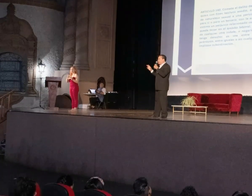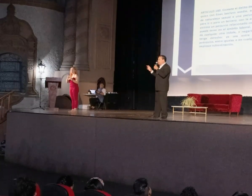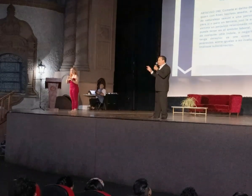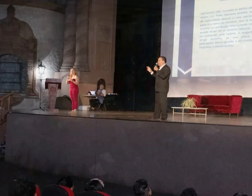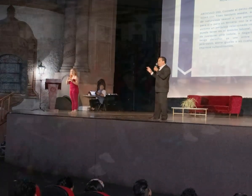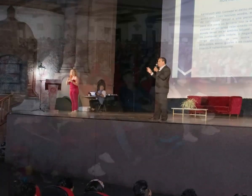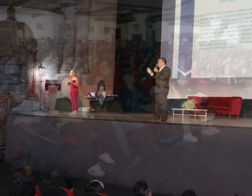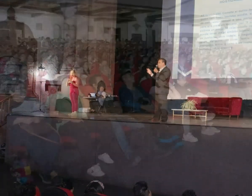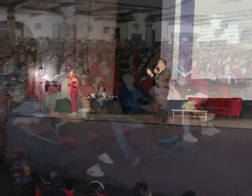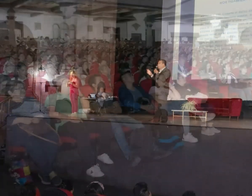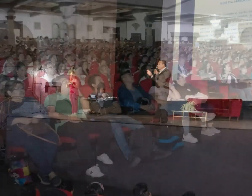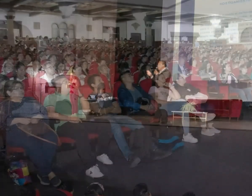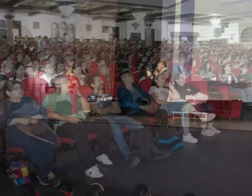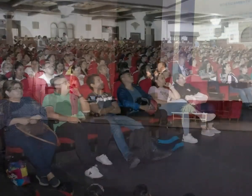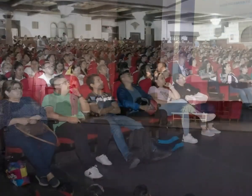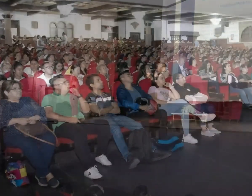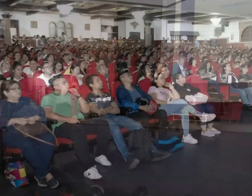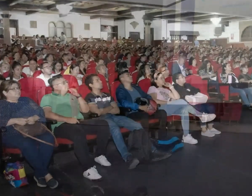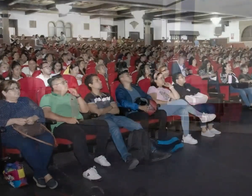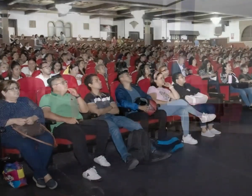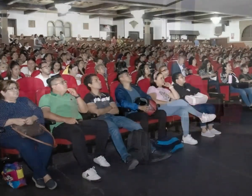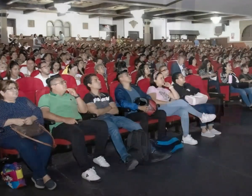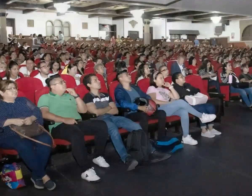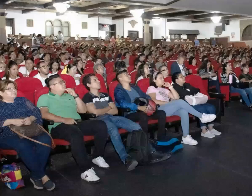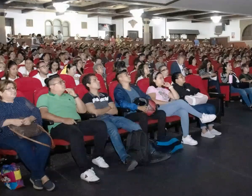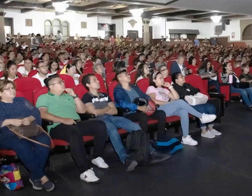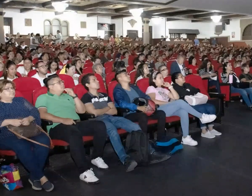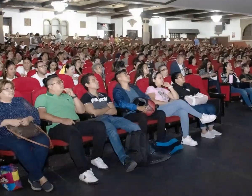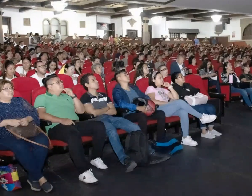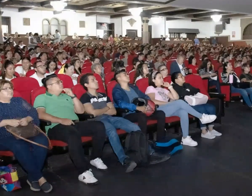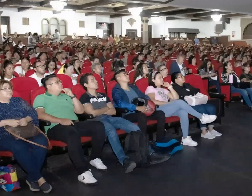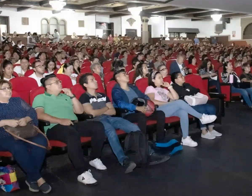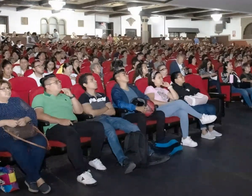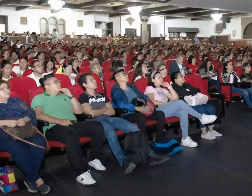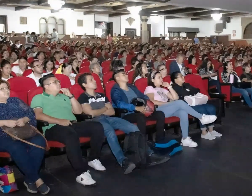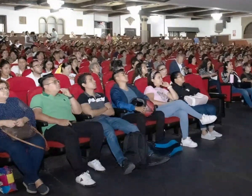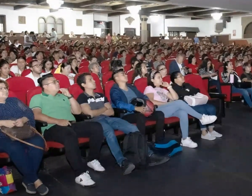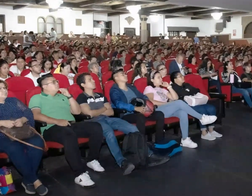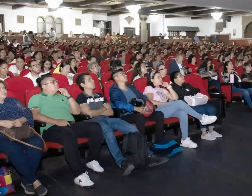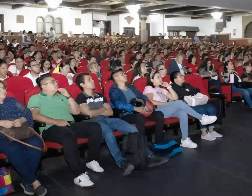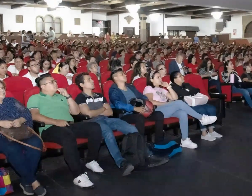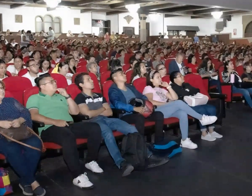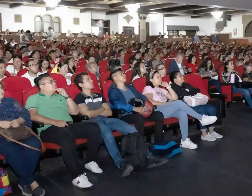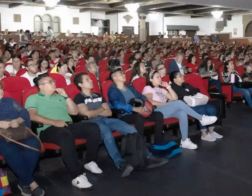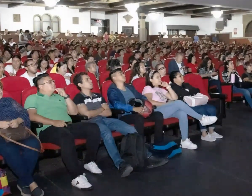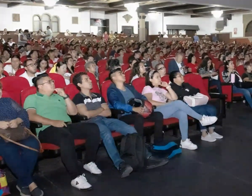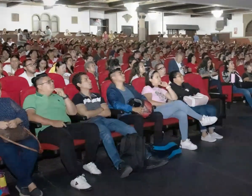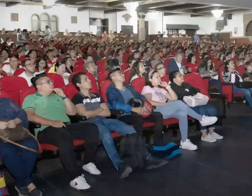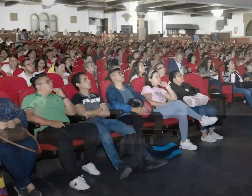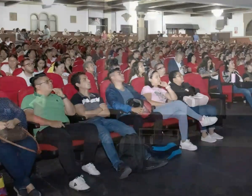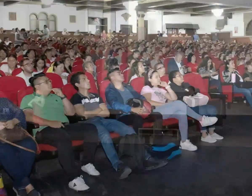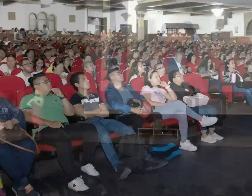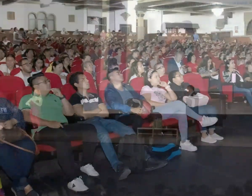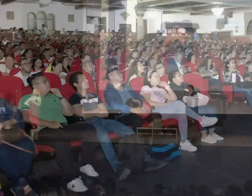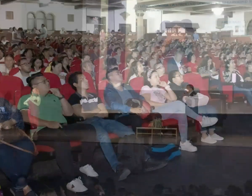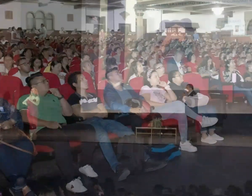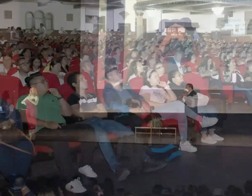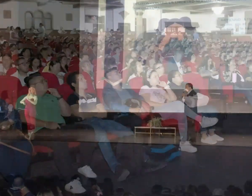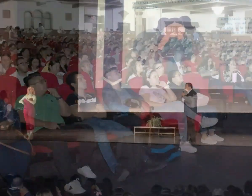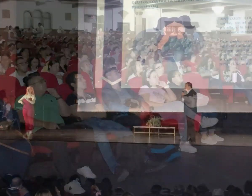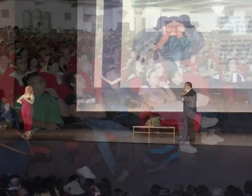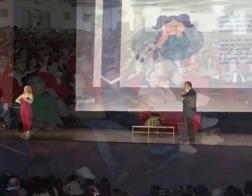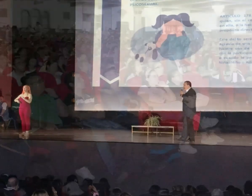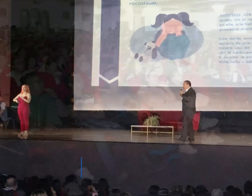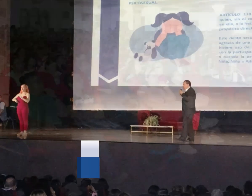a personal docente y administrativo del sistema educativo Estatal regular la importancia de la prevención del abuso y la violencia sexual infantil destaca la